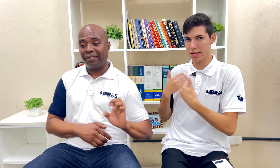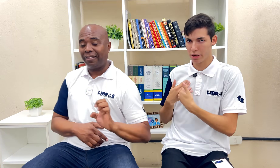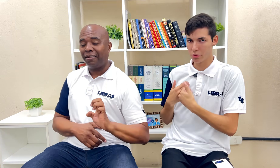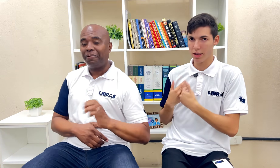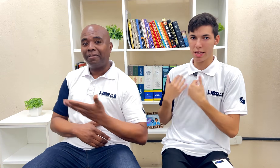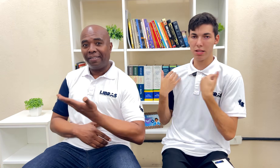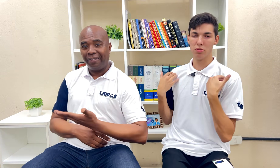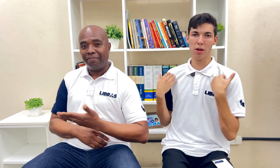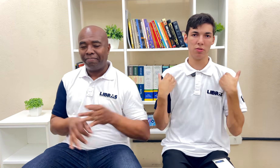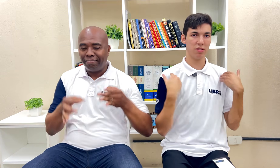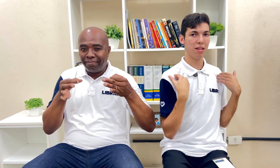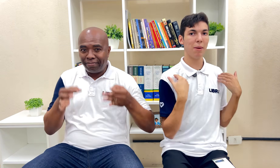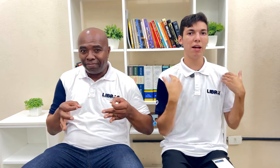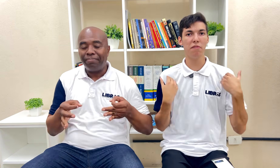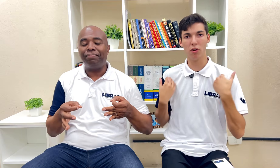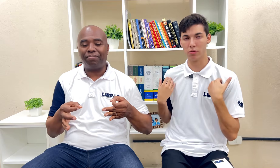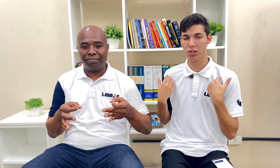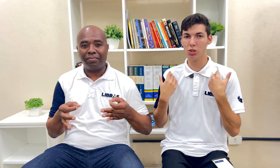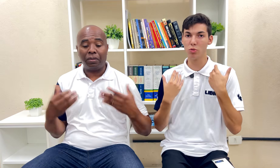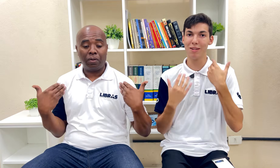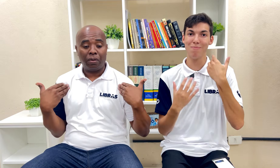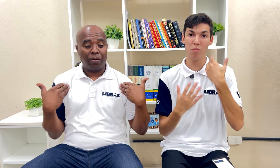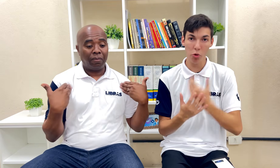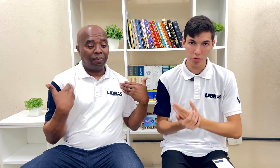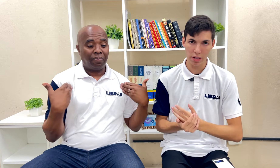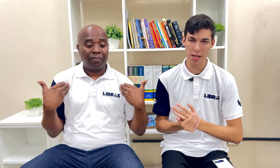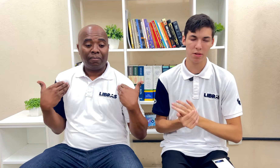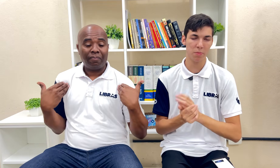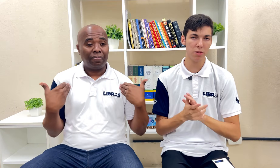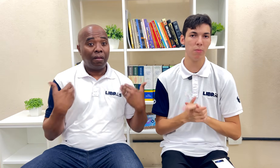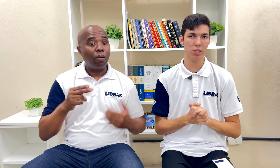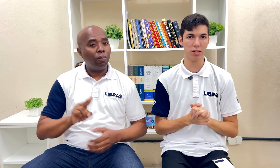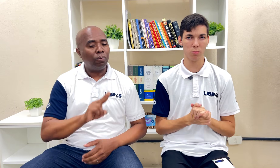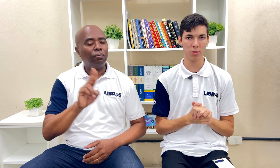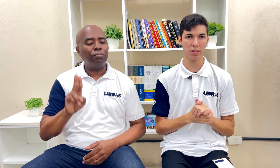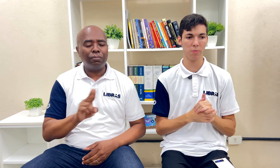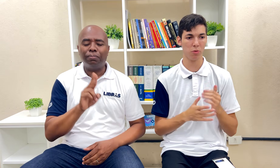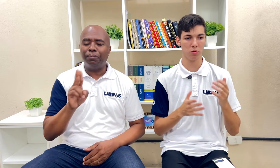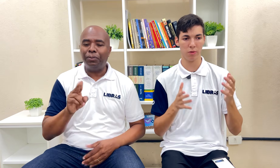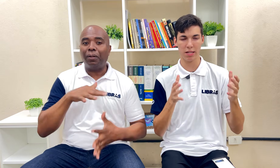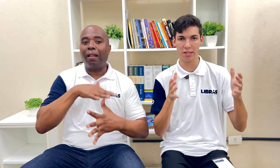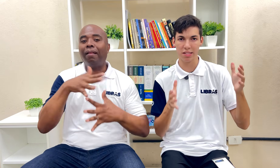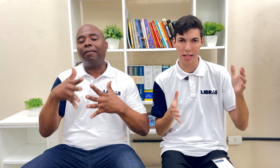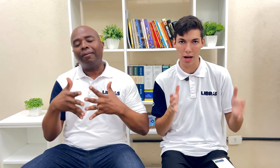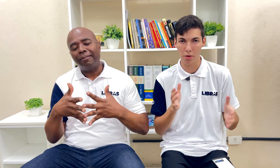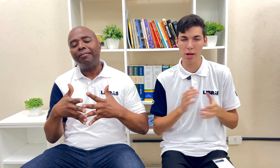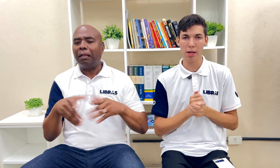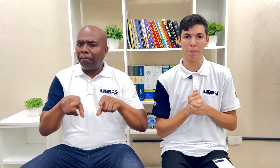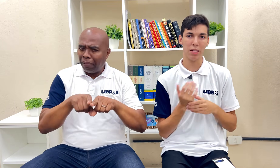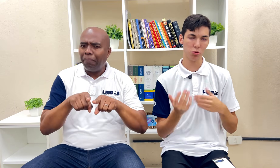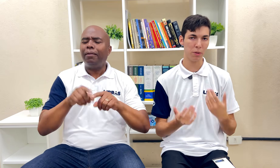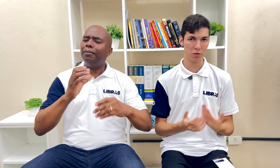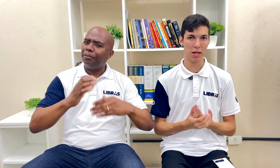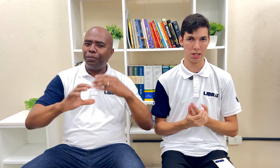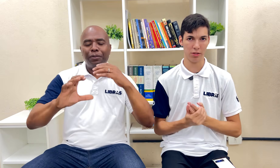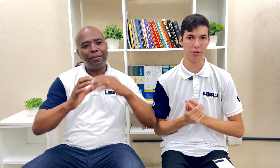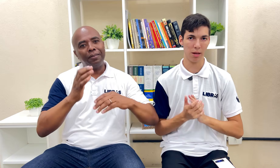certo? Isso é o sistema anafórico, a gente usa muito na Libras, principalmente nas músicas que possuem esse cenário mais de um personagem, tá